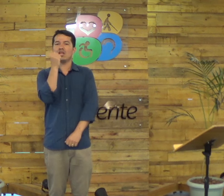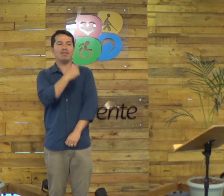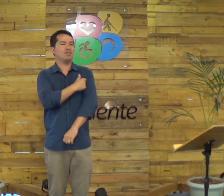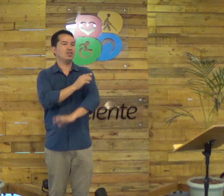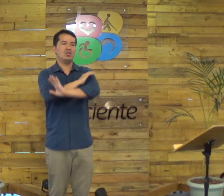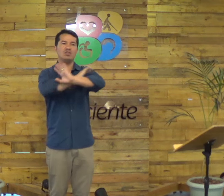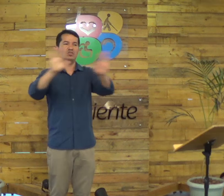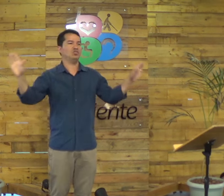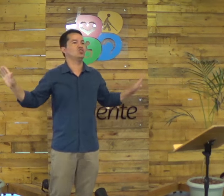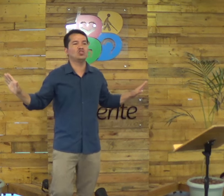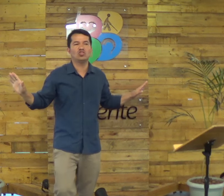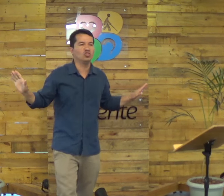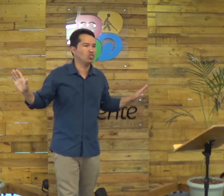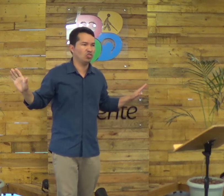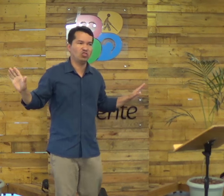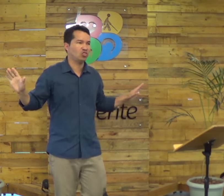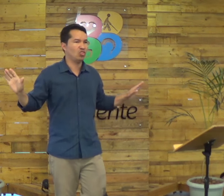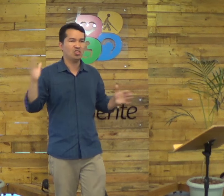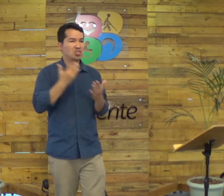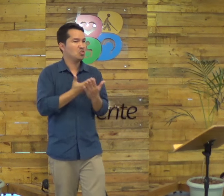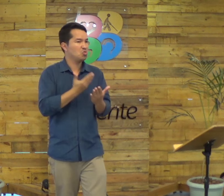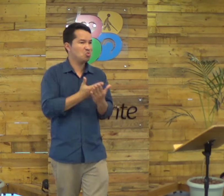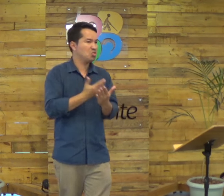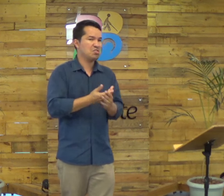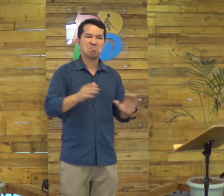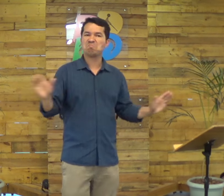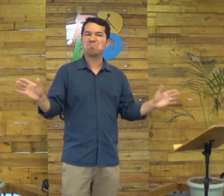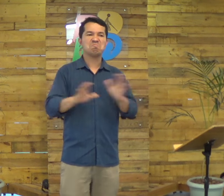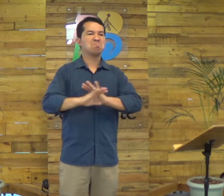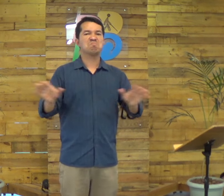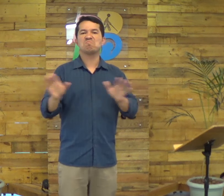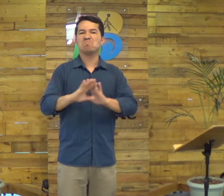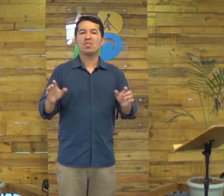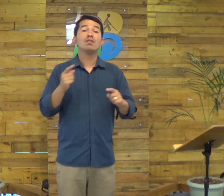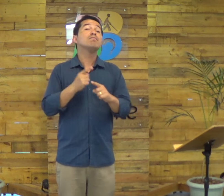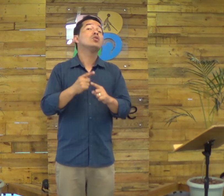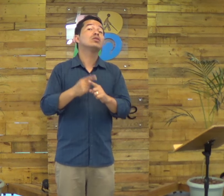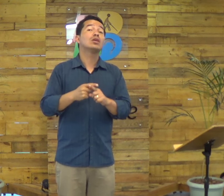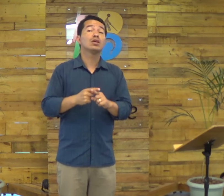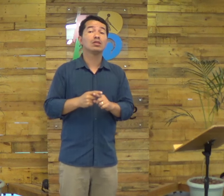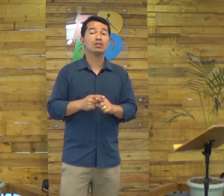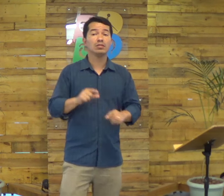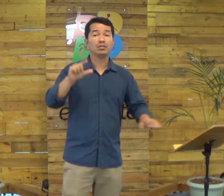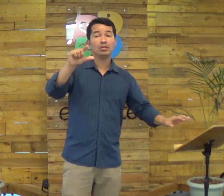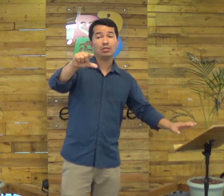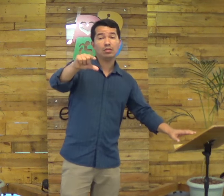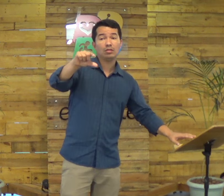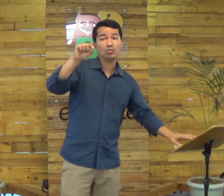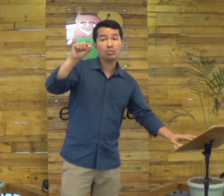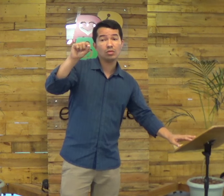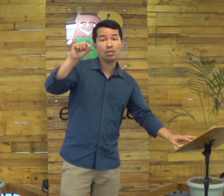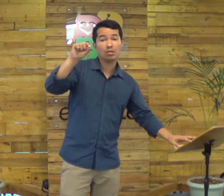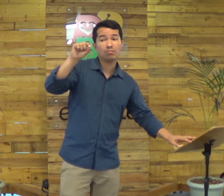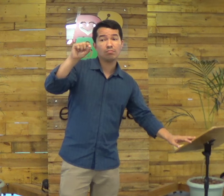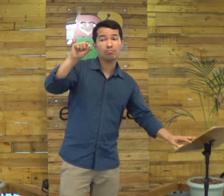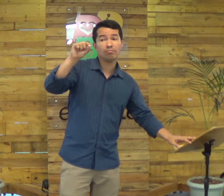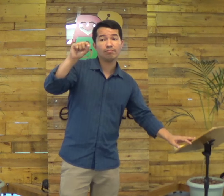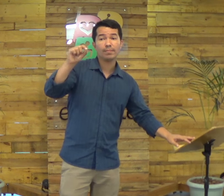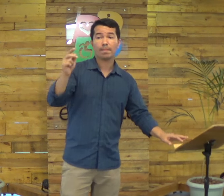Terminou o que estava sério, parou por aí. Não estudou mais, não, não teve mais isso. Por quê? Porque fez uma escolha,